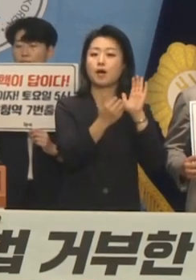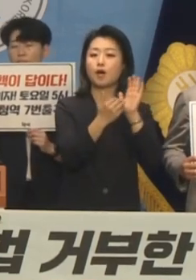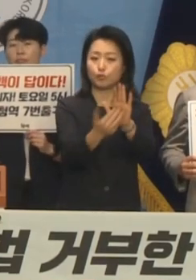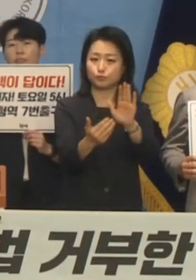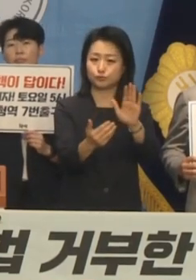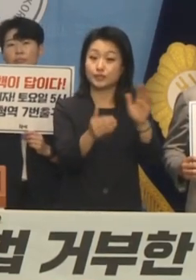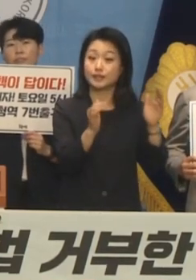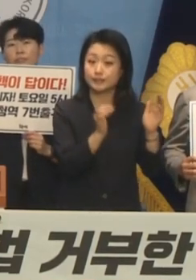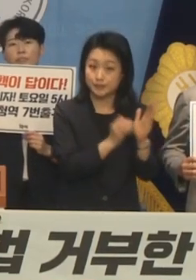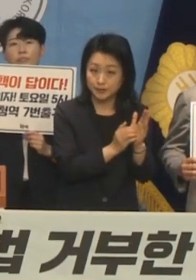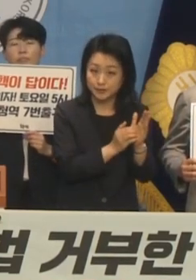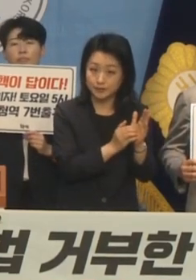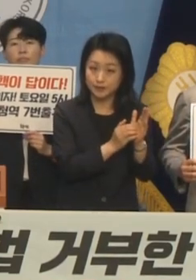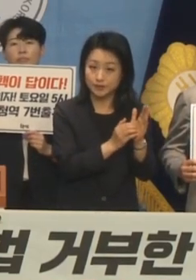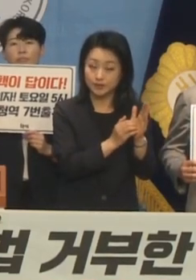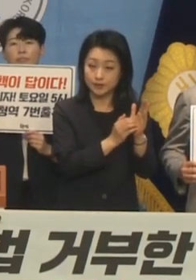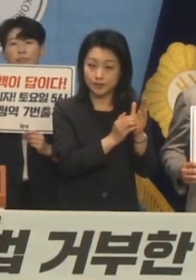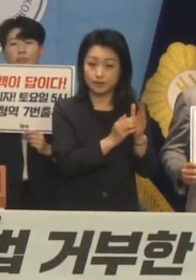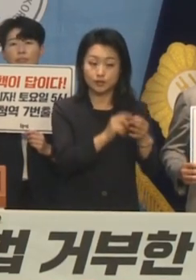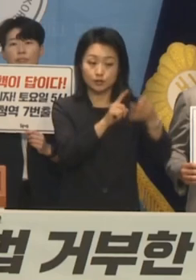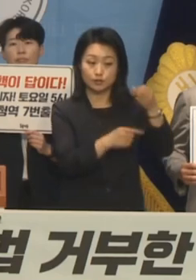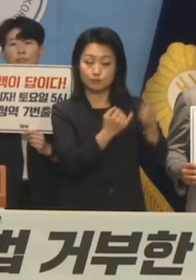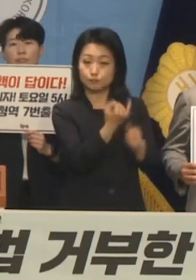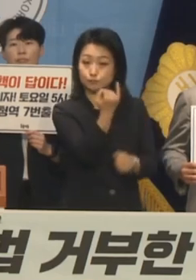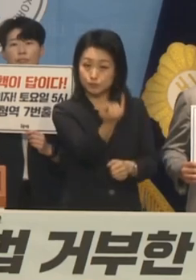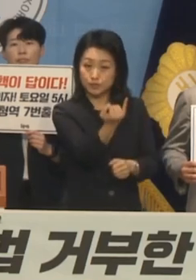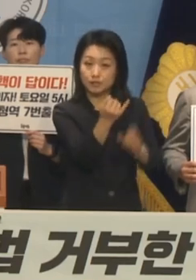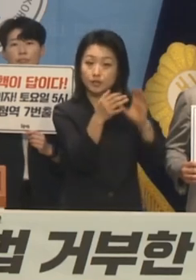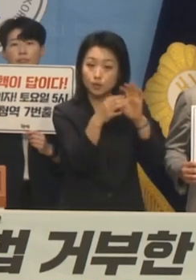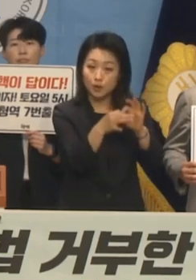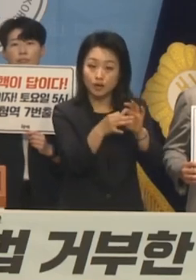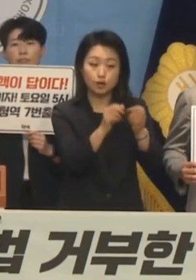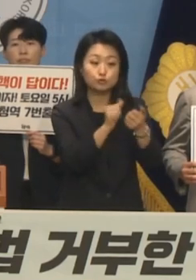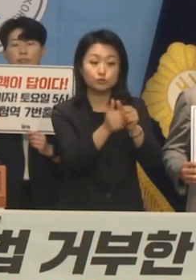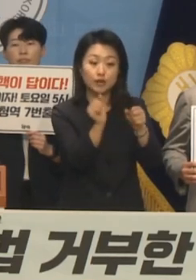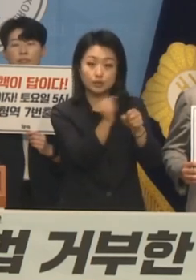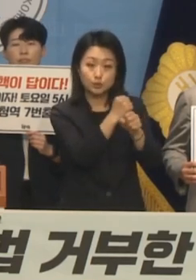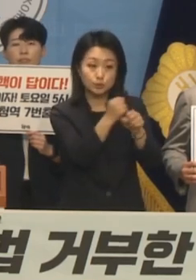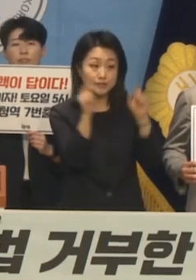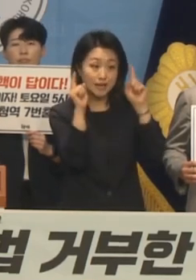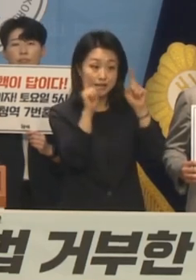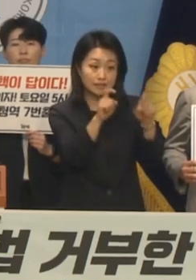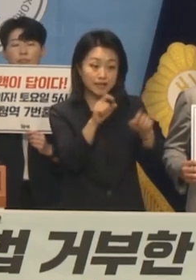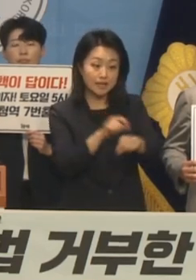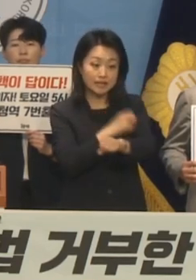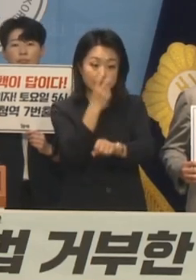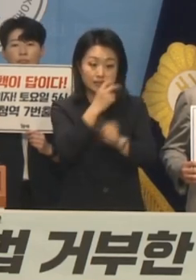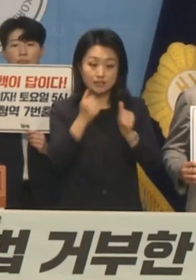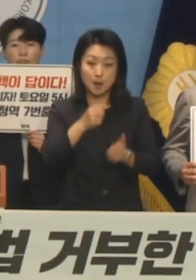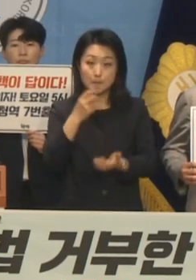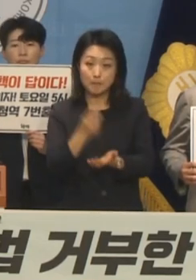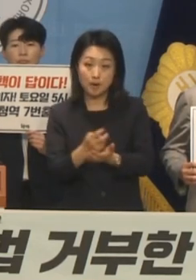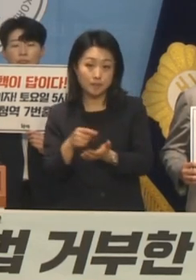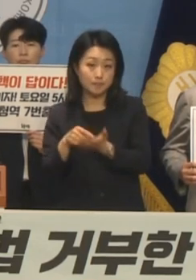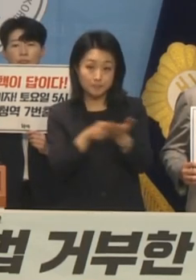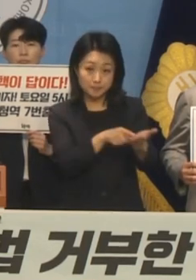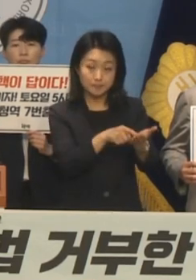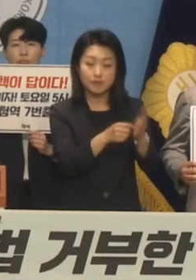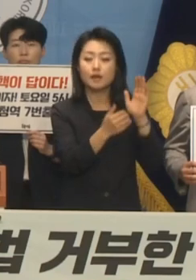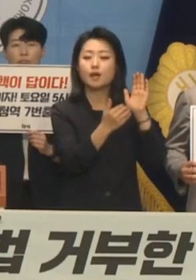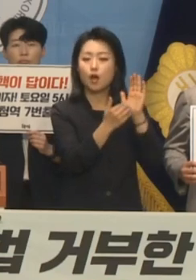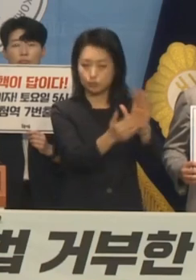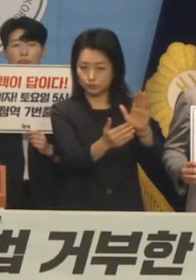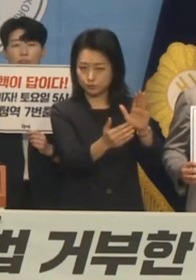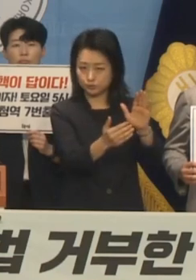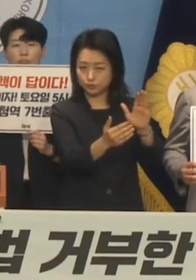것입니다. 이미 김건희 여사가 연루된 주가 조작 의혹 특검법에 대해서도 거부권을